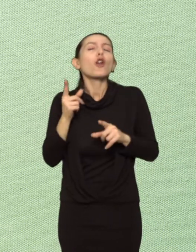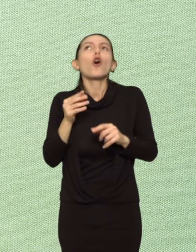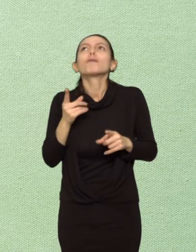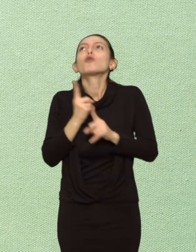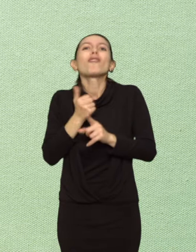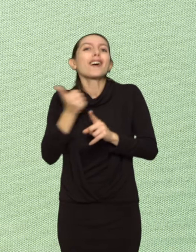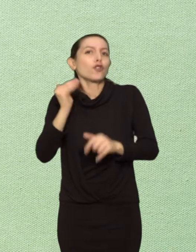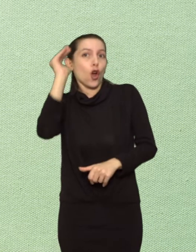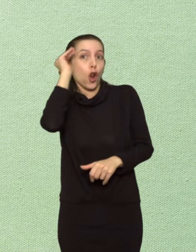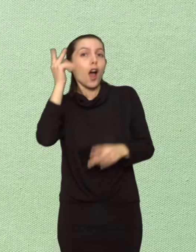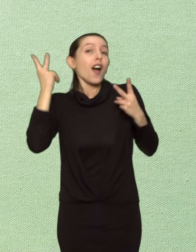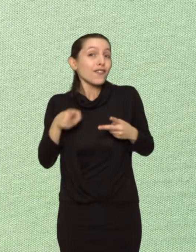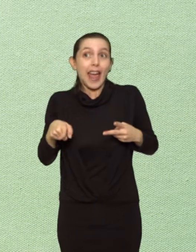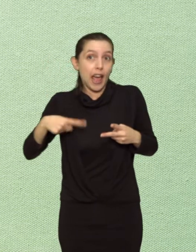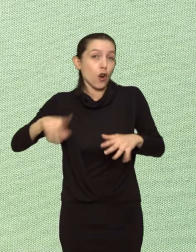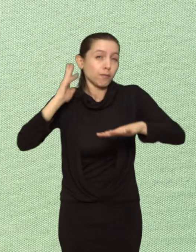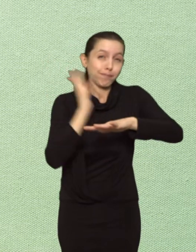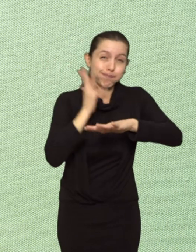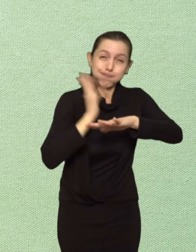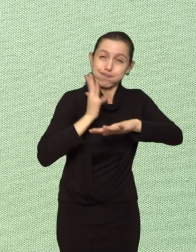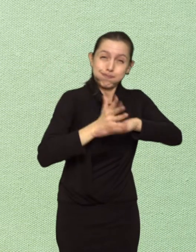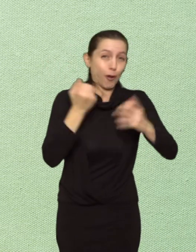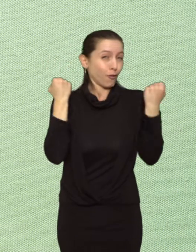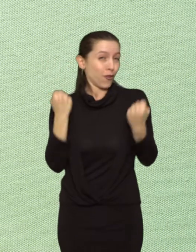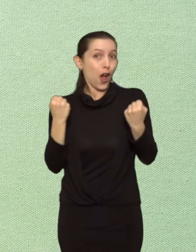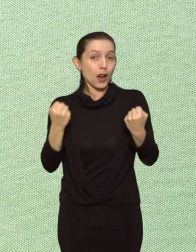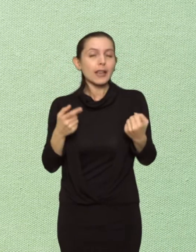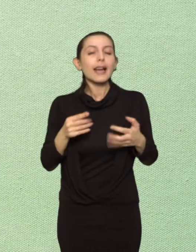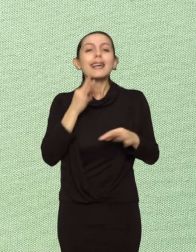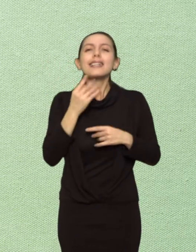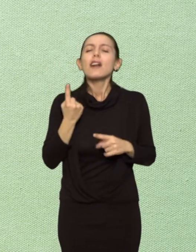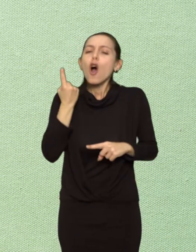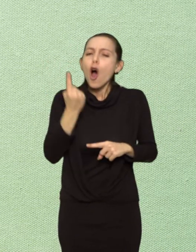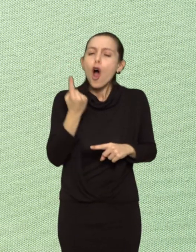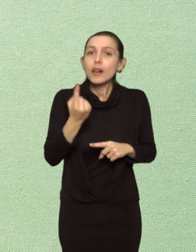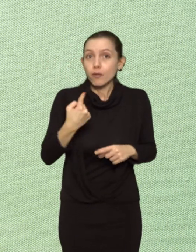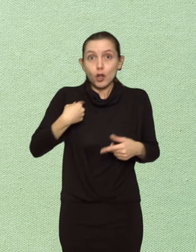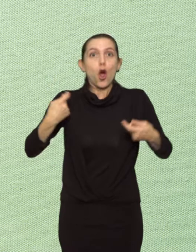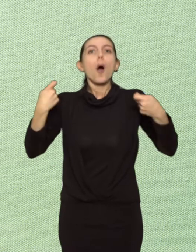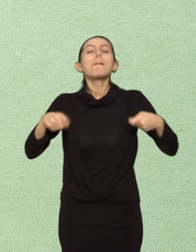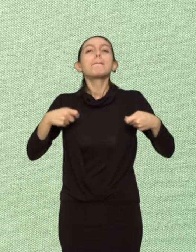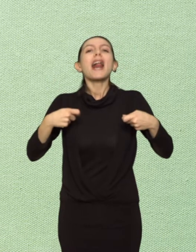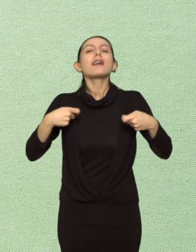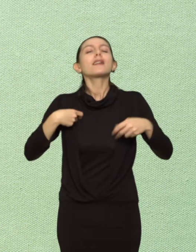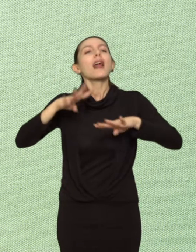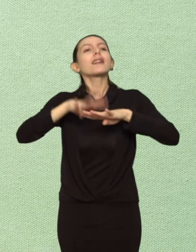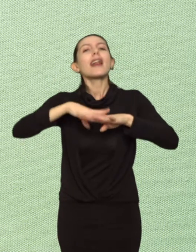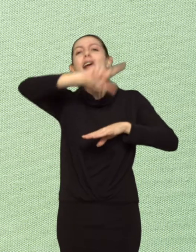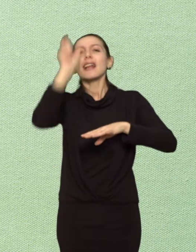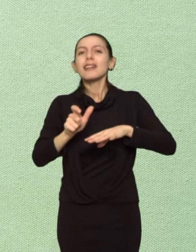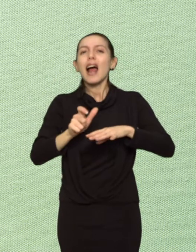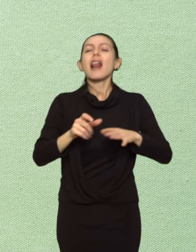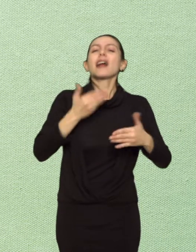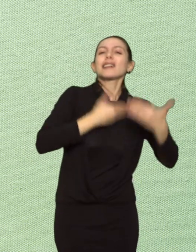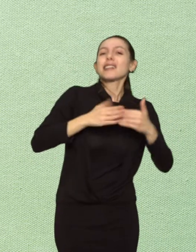ma che in realtà hanno contribuito in maniera pesante. Allora, ogni volta che si lavora, io sono presidente della Rete Italiana Disabilità e